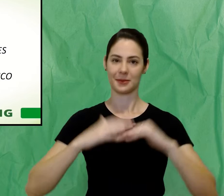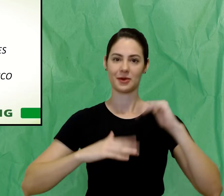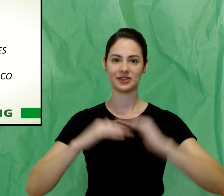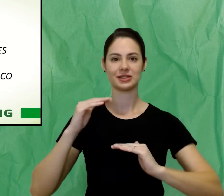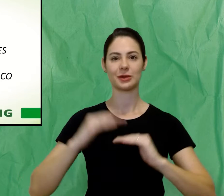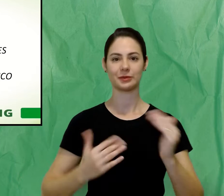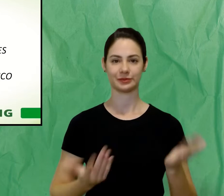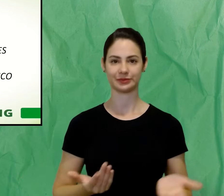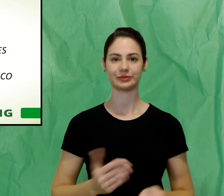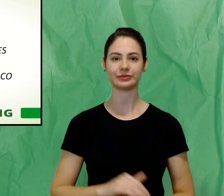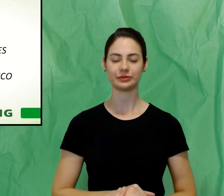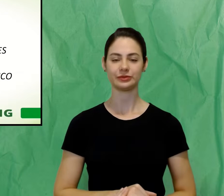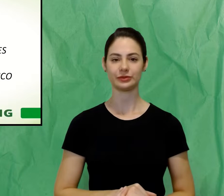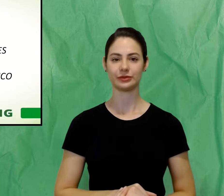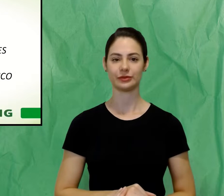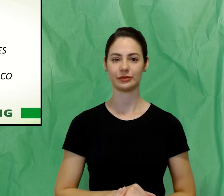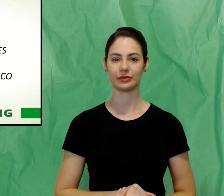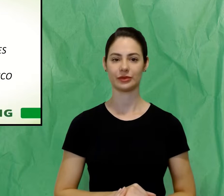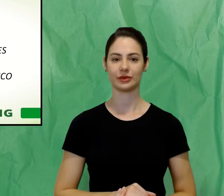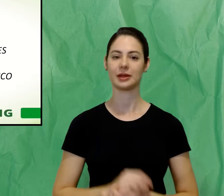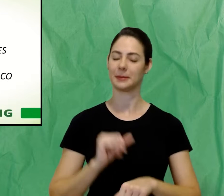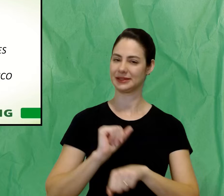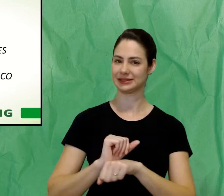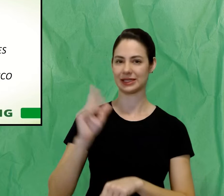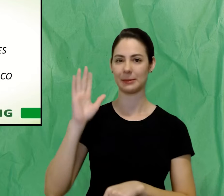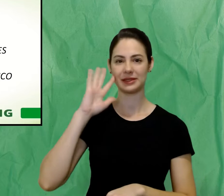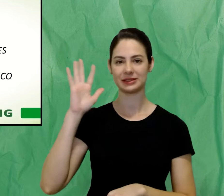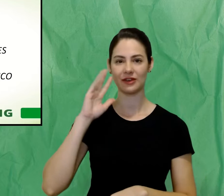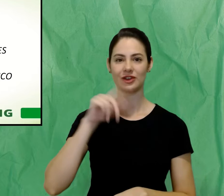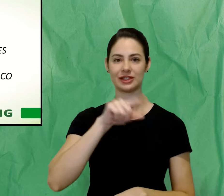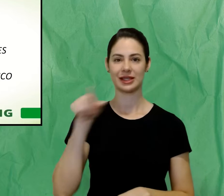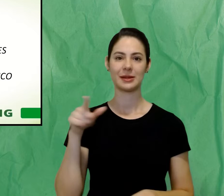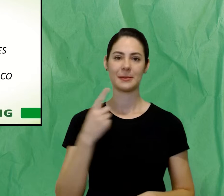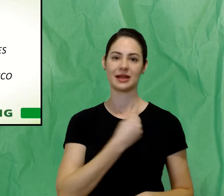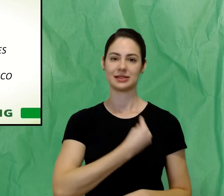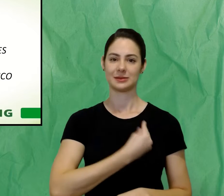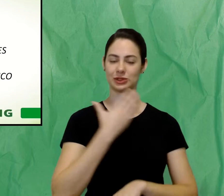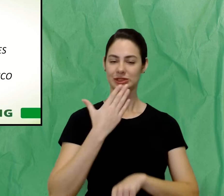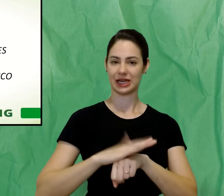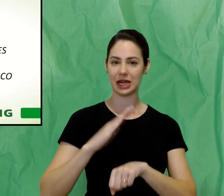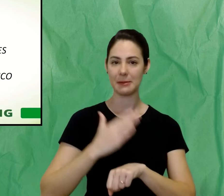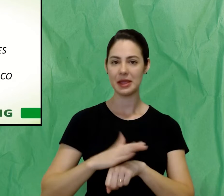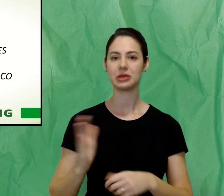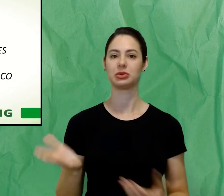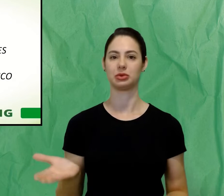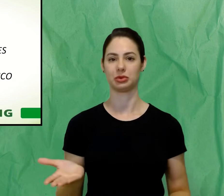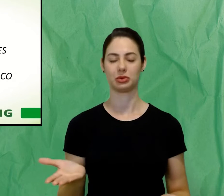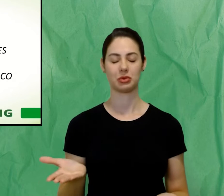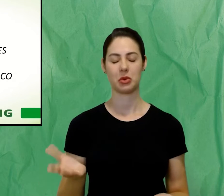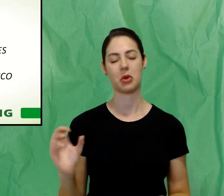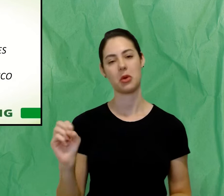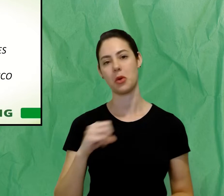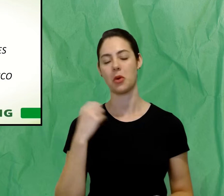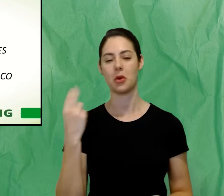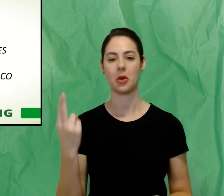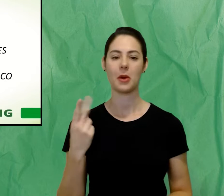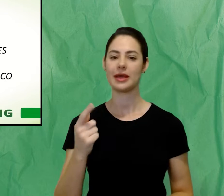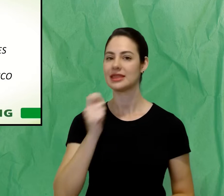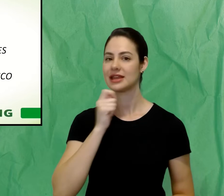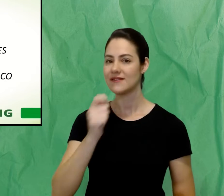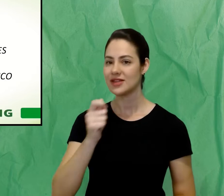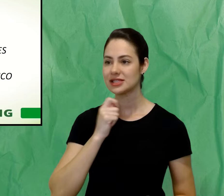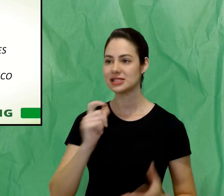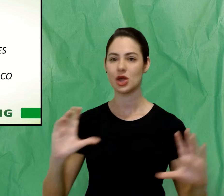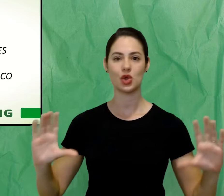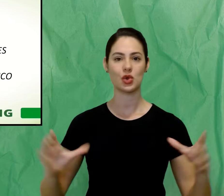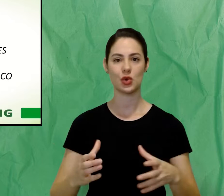na sua profissão. Para pensar em alguma vez que você participou de algum treinamento ou